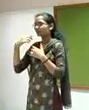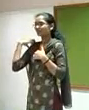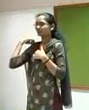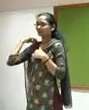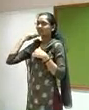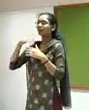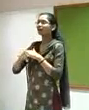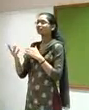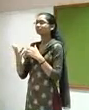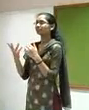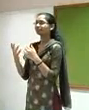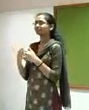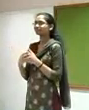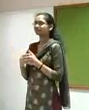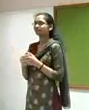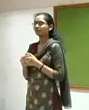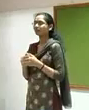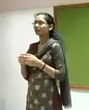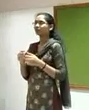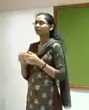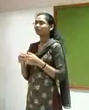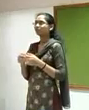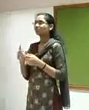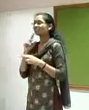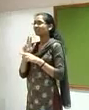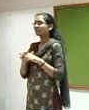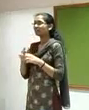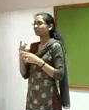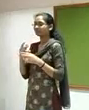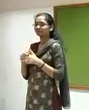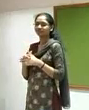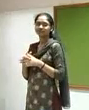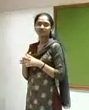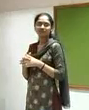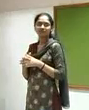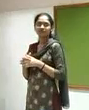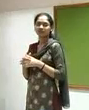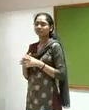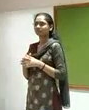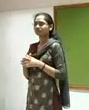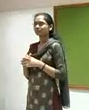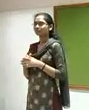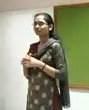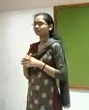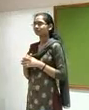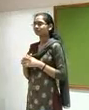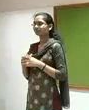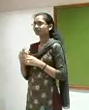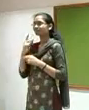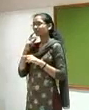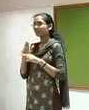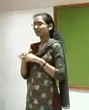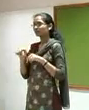मतलब जो प्रोटेक्शन फॉर पीपल विद डिसेबिलिटीज है वो उस ऑर्डर में नहीं आएंगे. I am trying to take the line that if